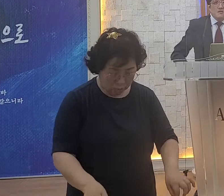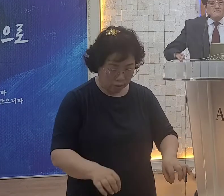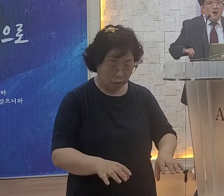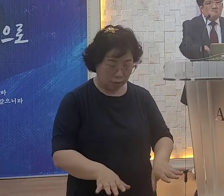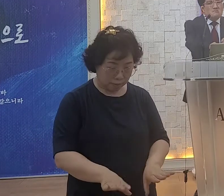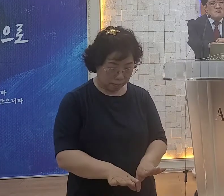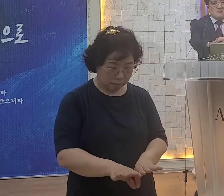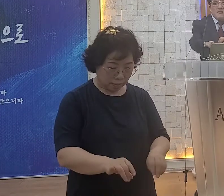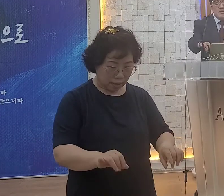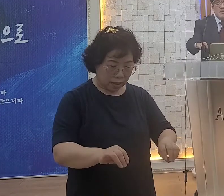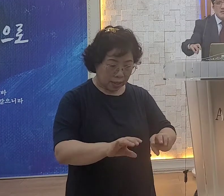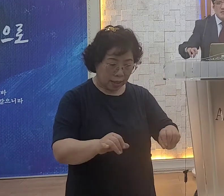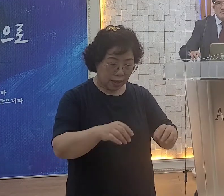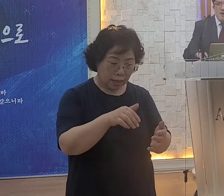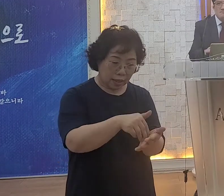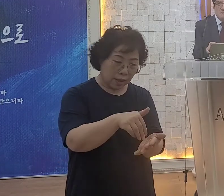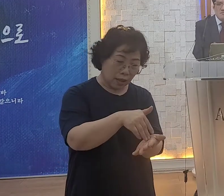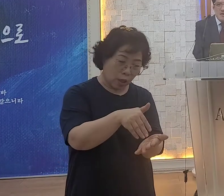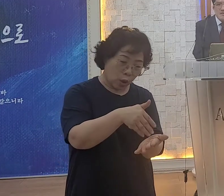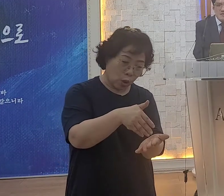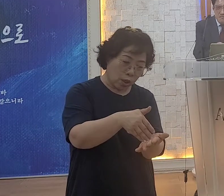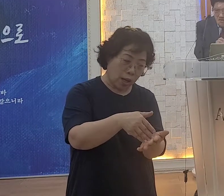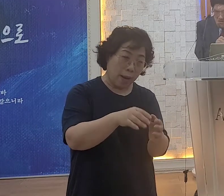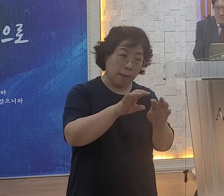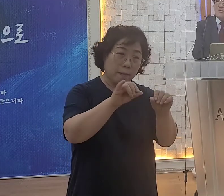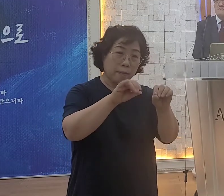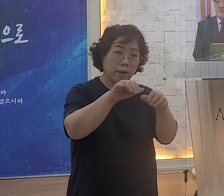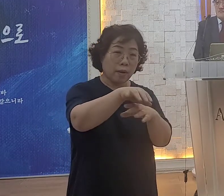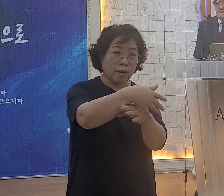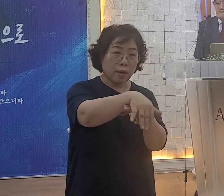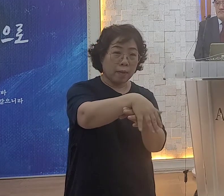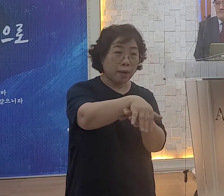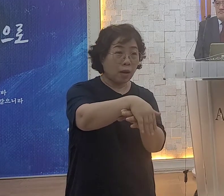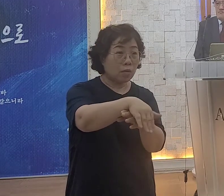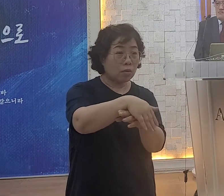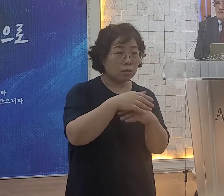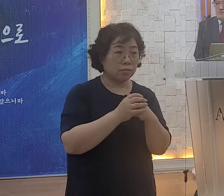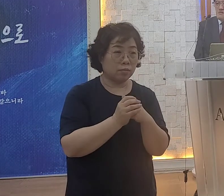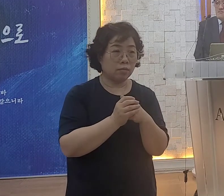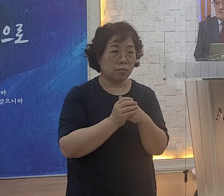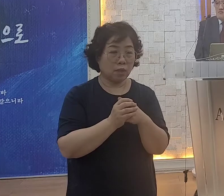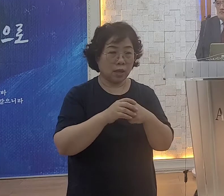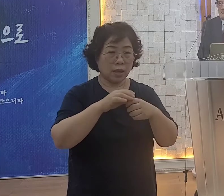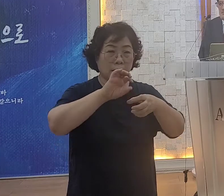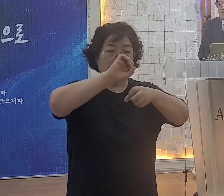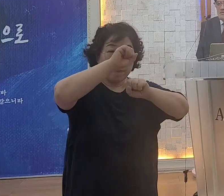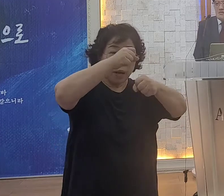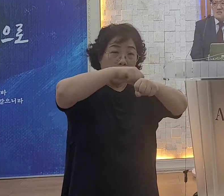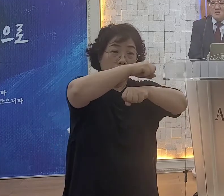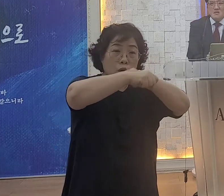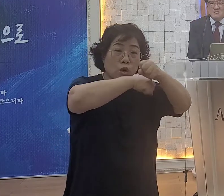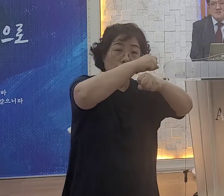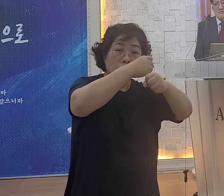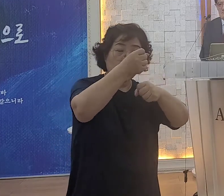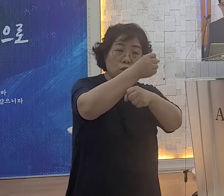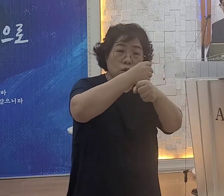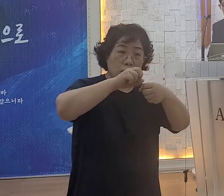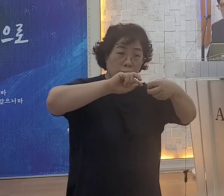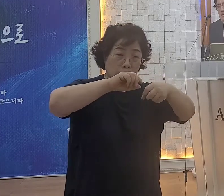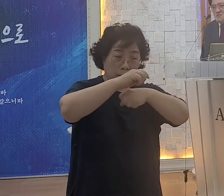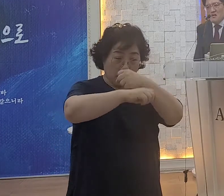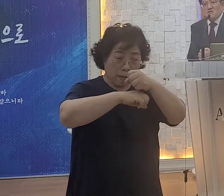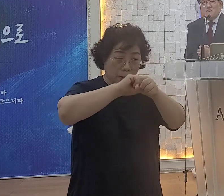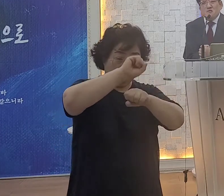옆에 방울들을 딸랑딸랑 하는 방울들을 달아놨다고 생각하시면 됩니다. 그러면 제사장이 이제